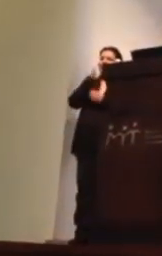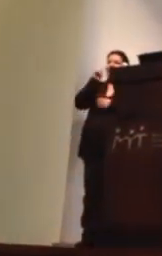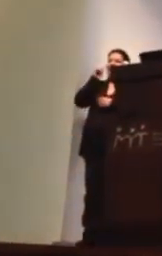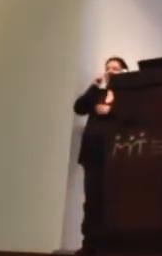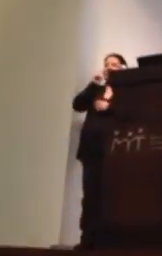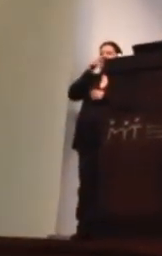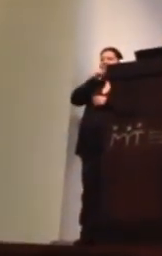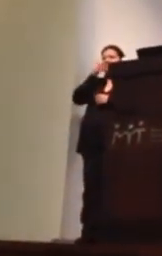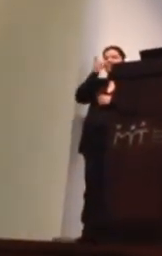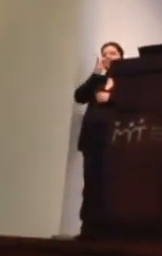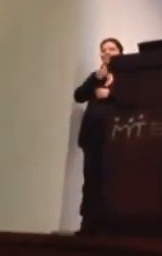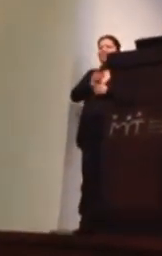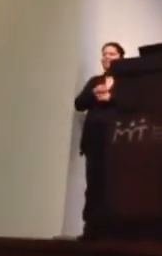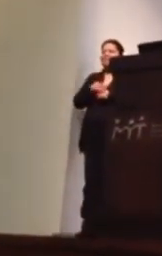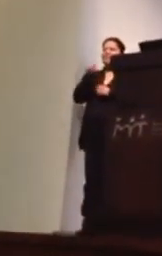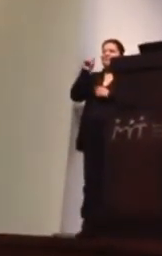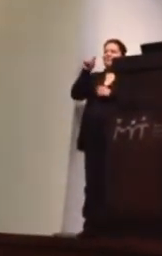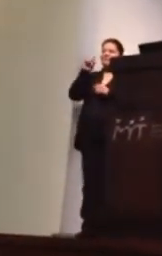se estoy gritona.